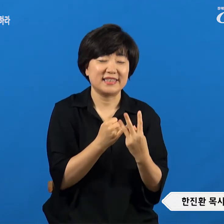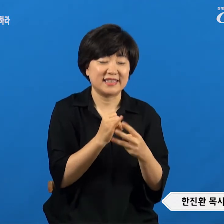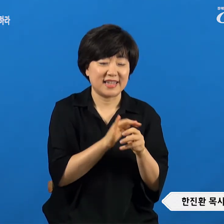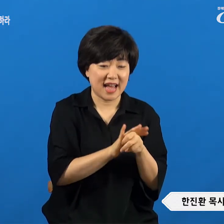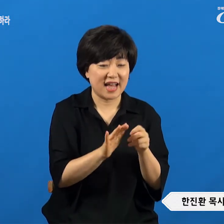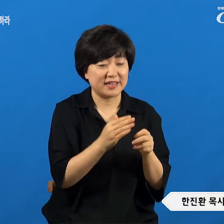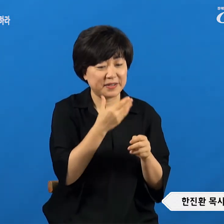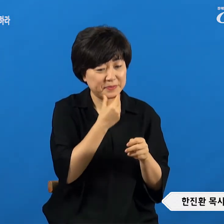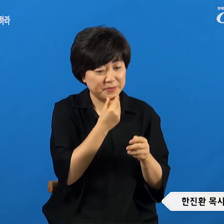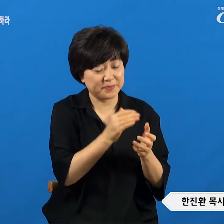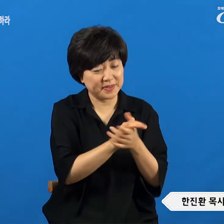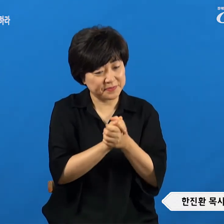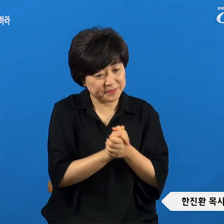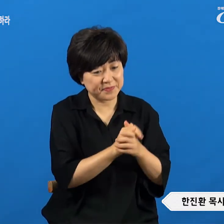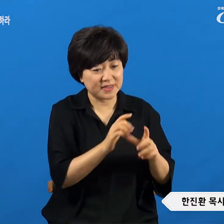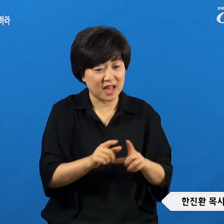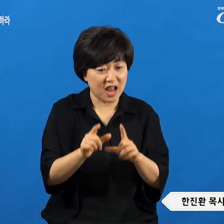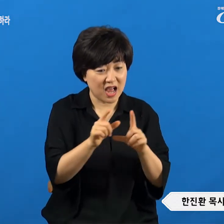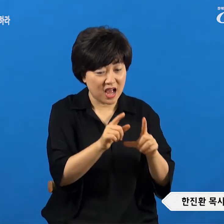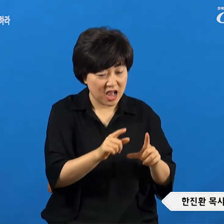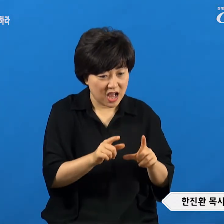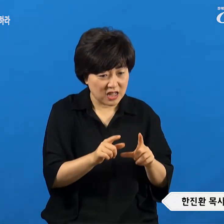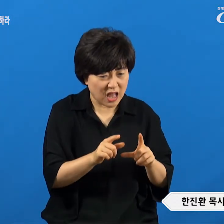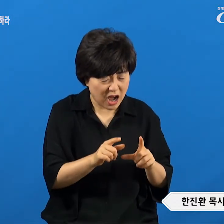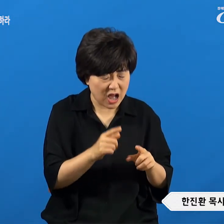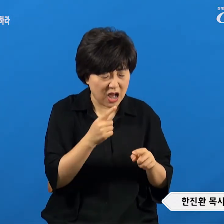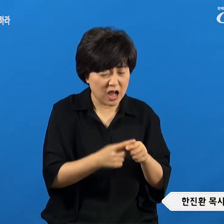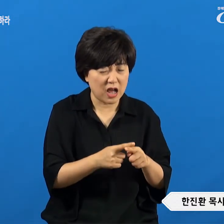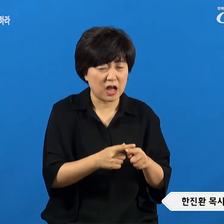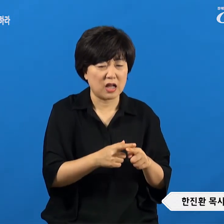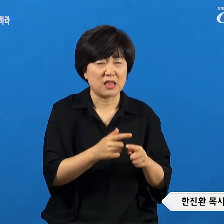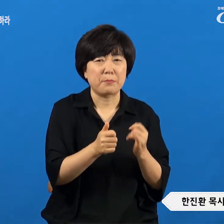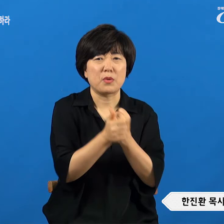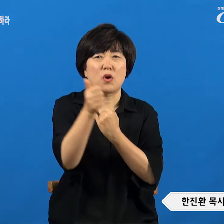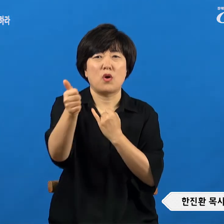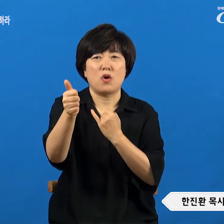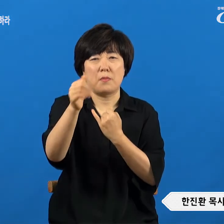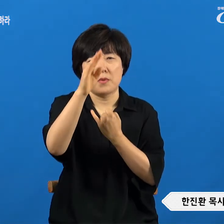닥쳤습니다. 남편이 갑자기 병으로 세상을 떠난 것입니다.